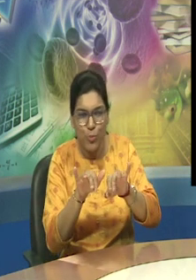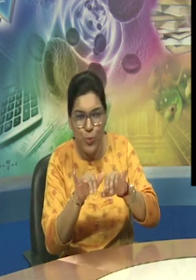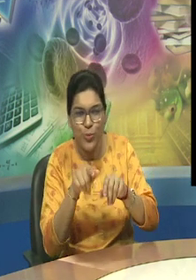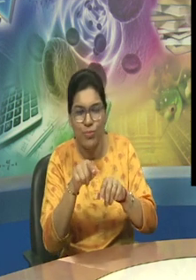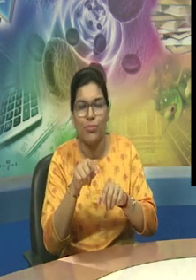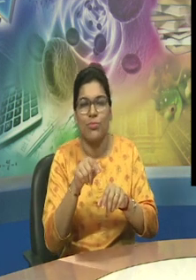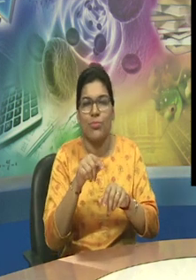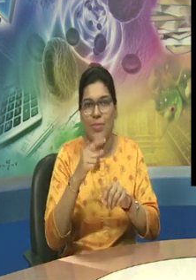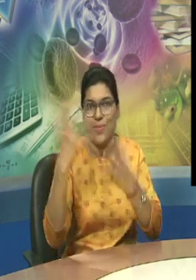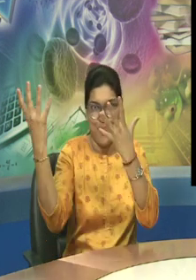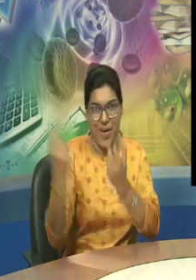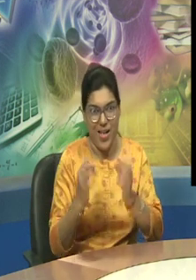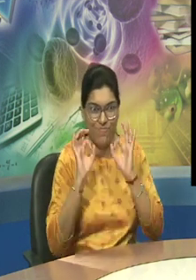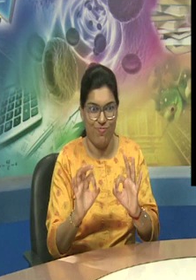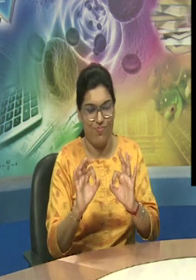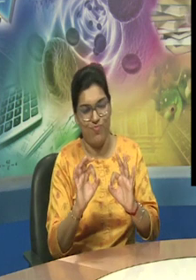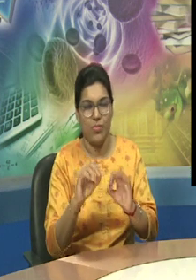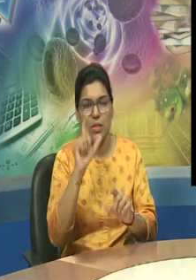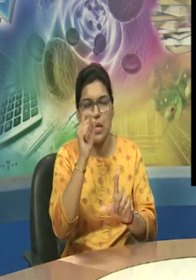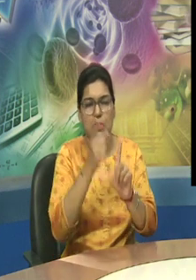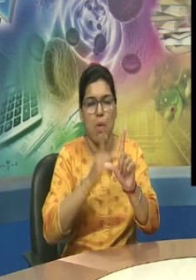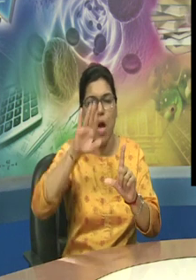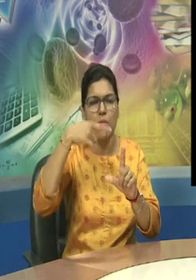यह सब कुछ ईश्वर का ही है।